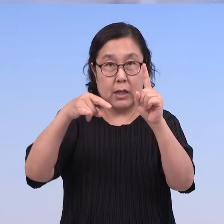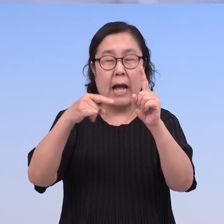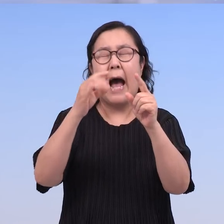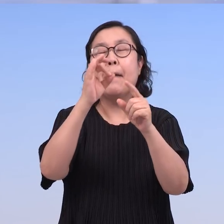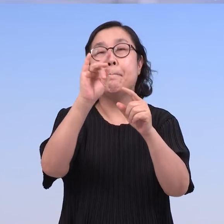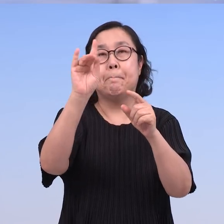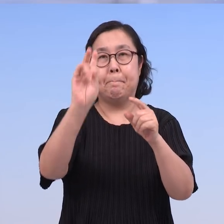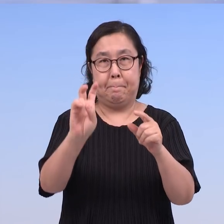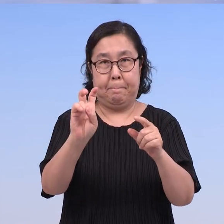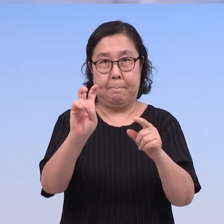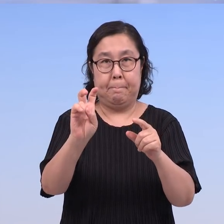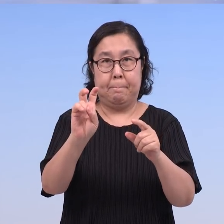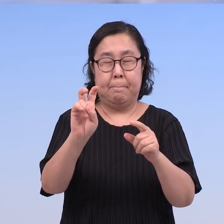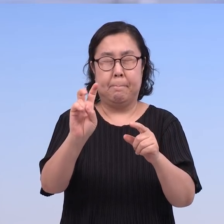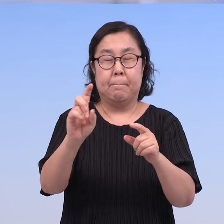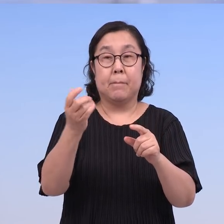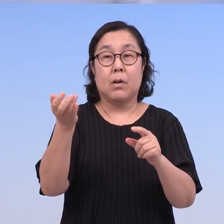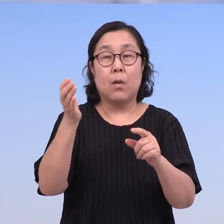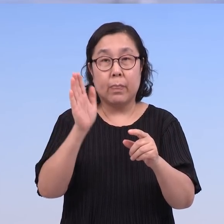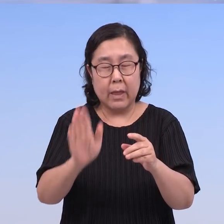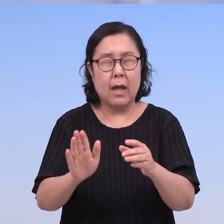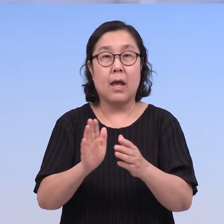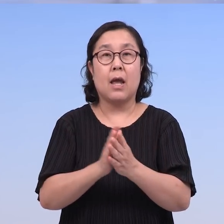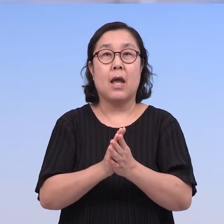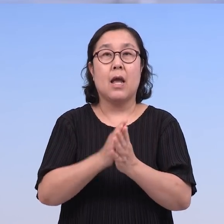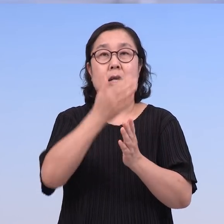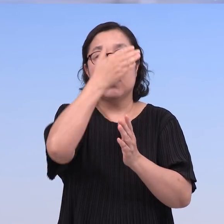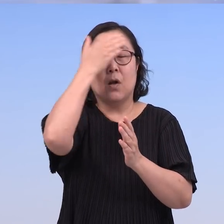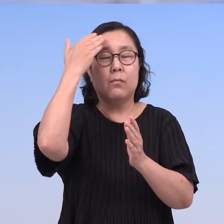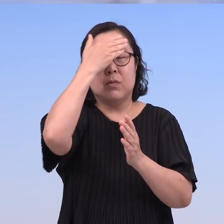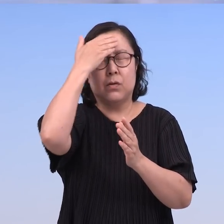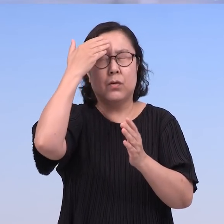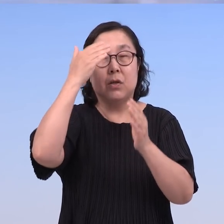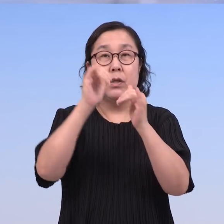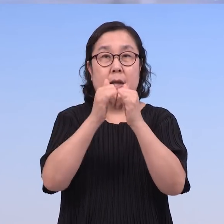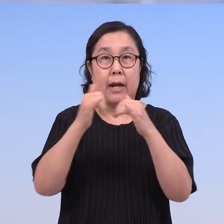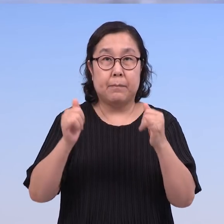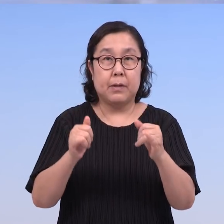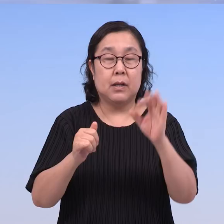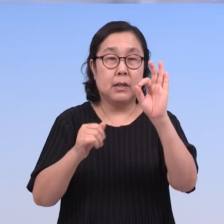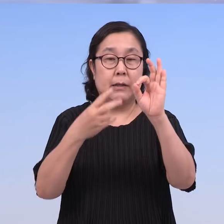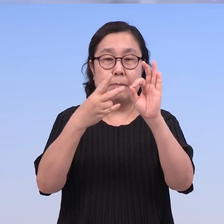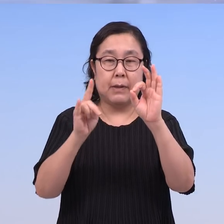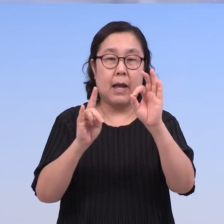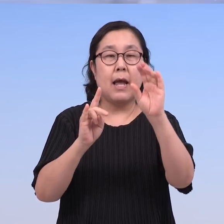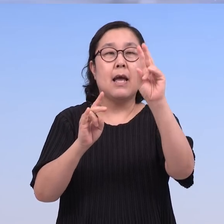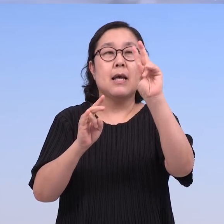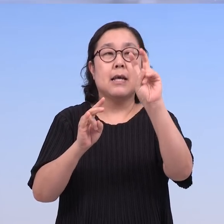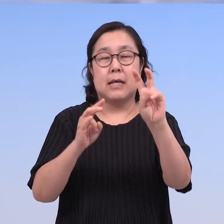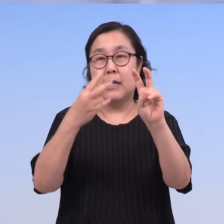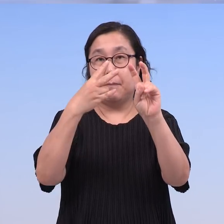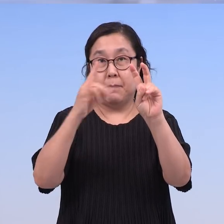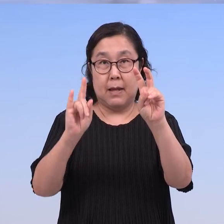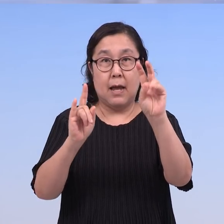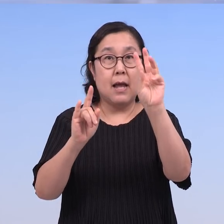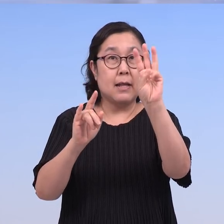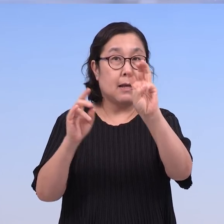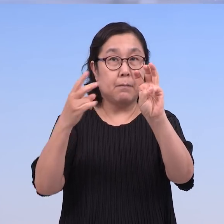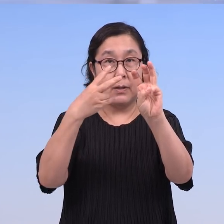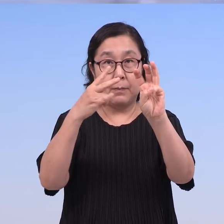암이라고 하는데요, 마음이 아팠던 게 뭐냐, 그 젊은 세대 10대,